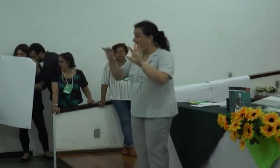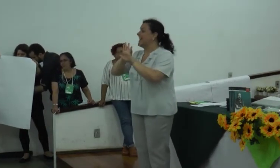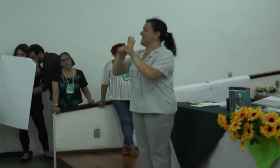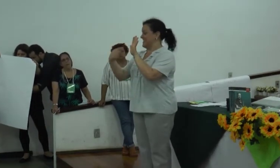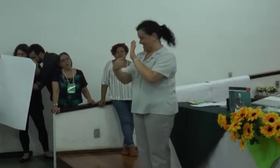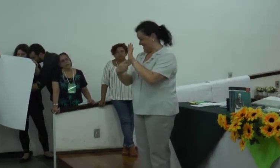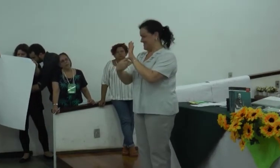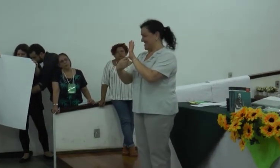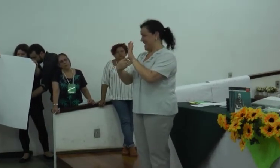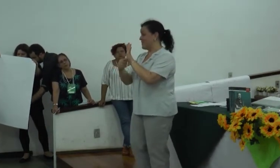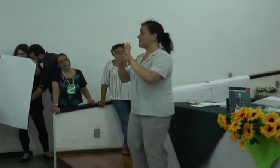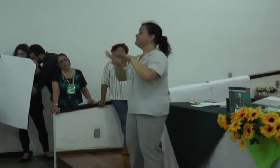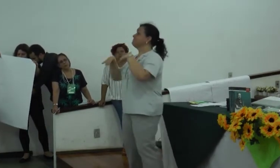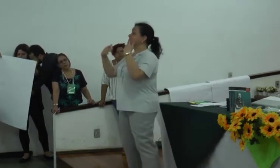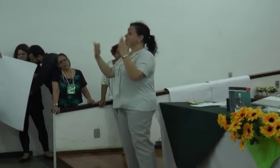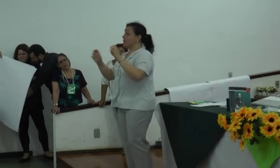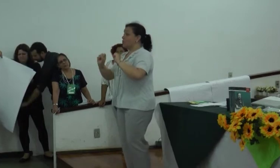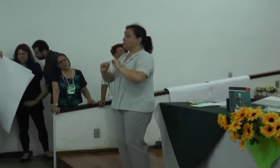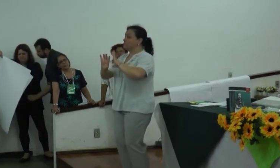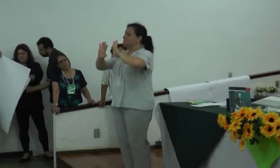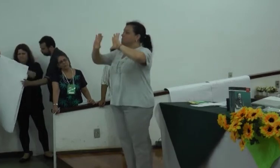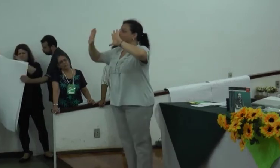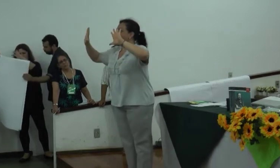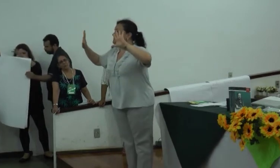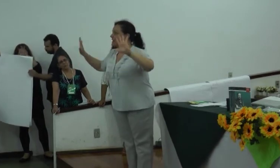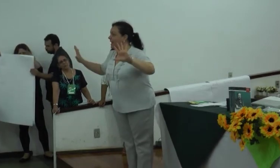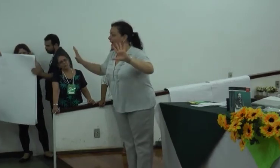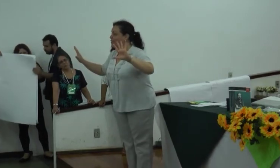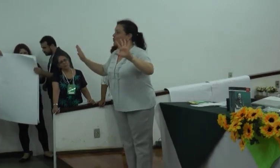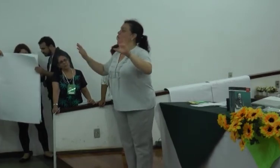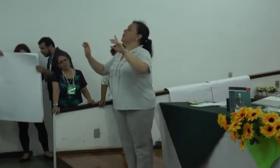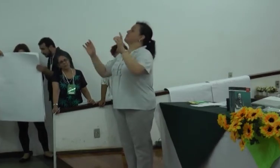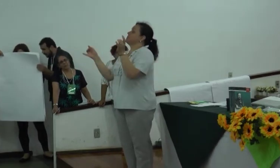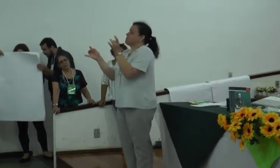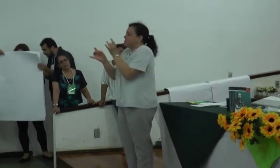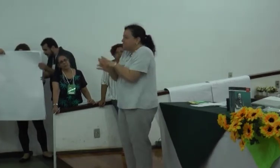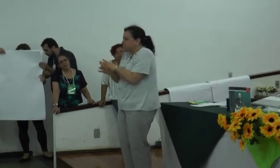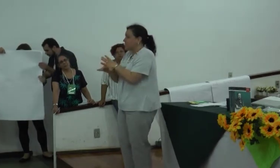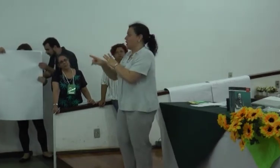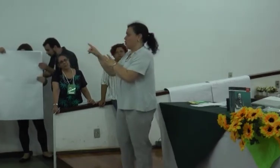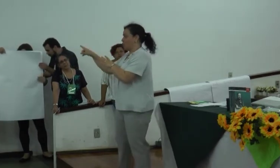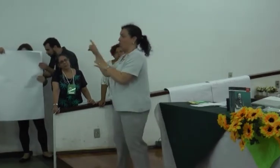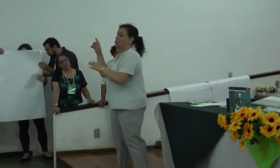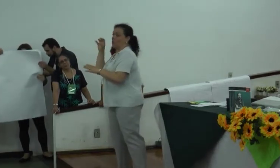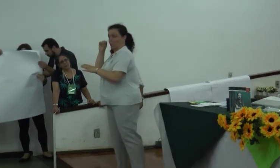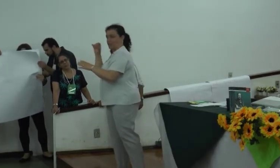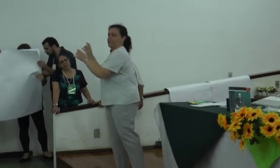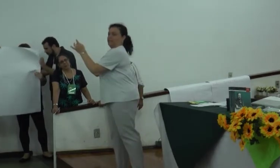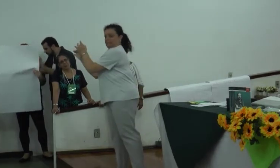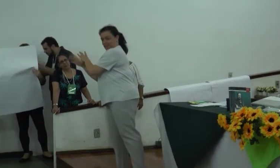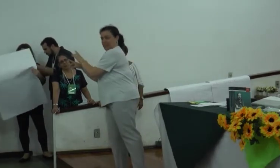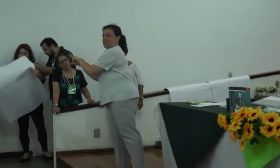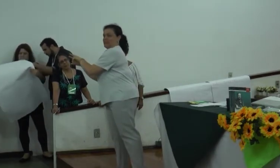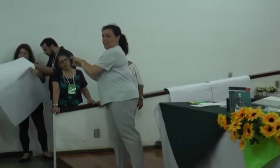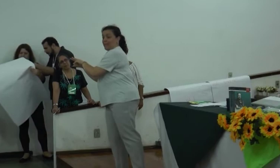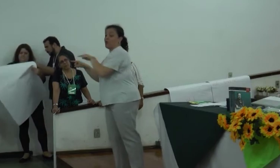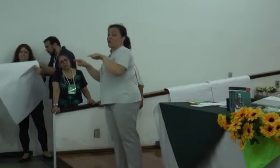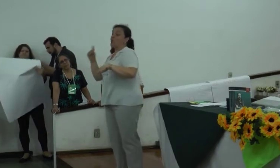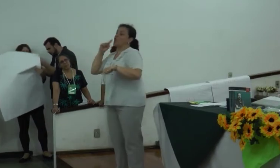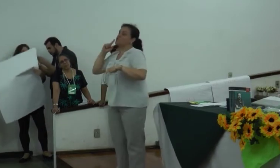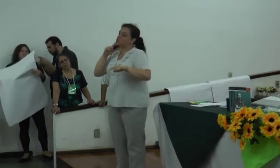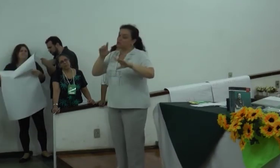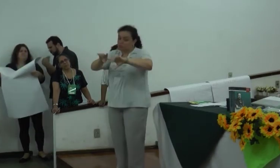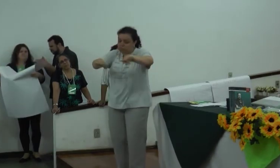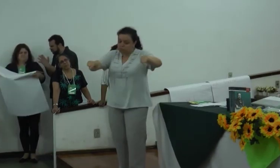produção coletiva, tá? E o fundo trabalhou mais a questão conceitual. Depois que ficou tudo claro, o grupo